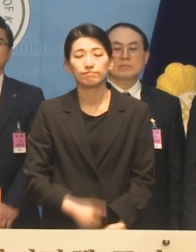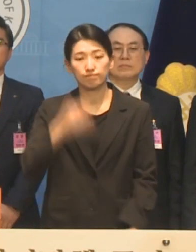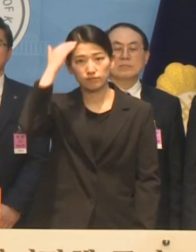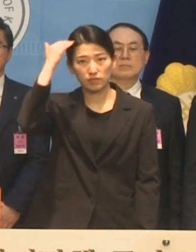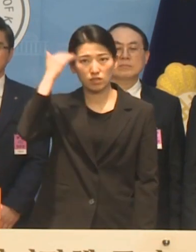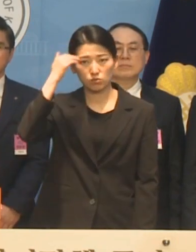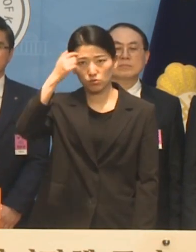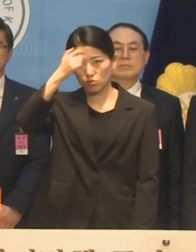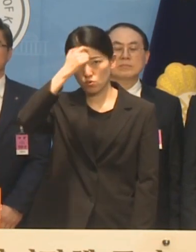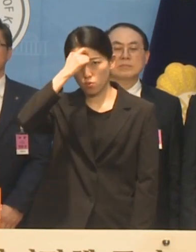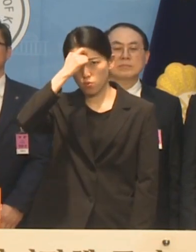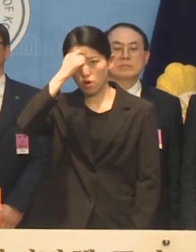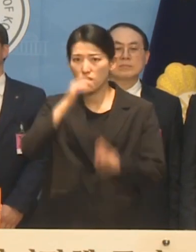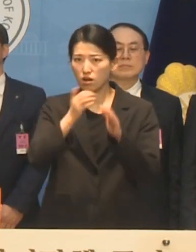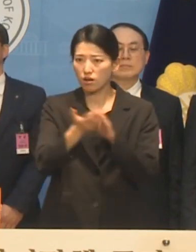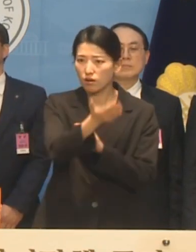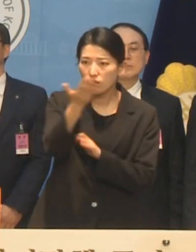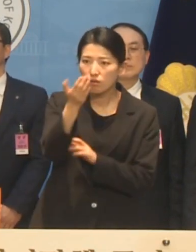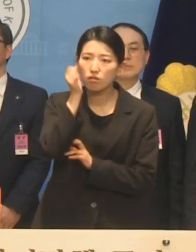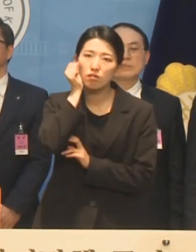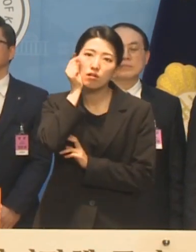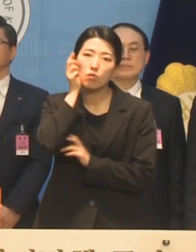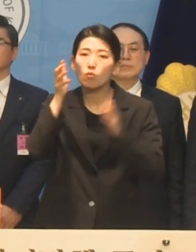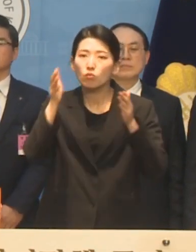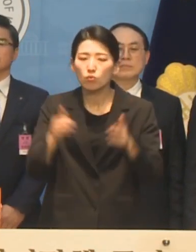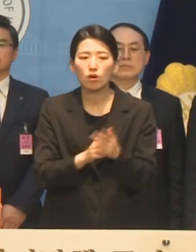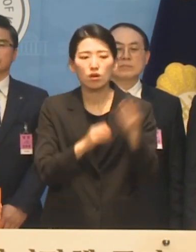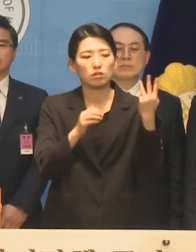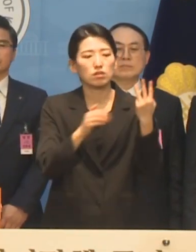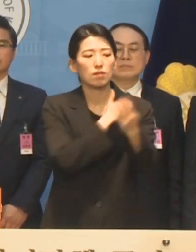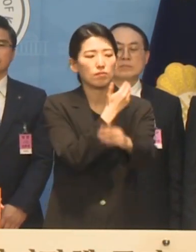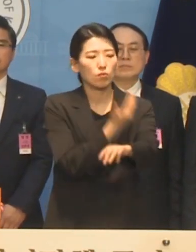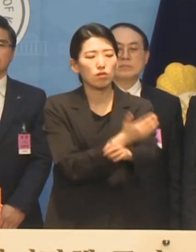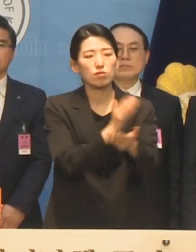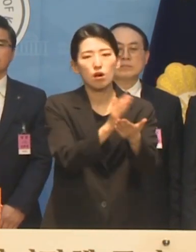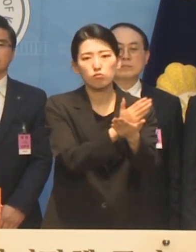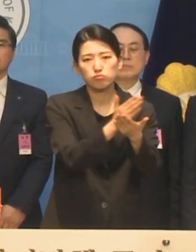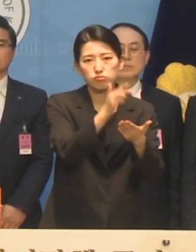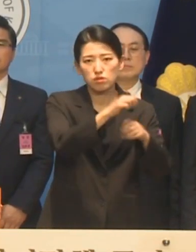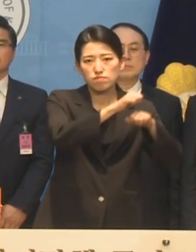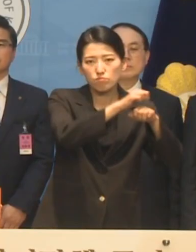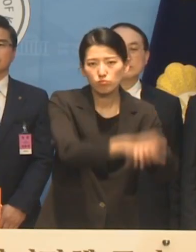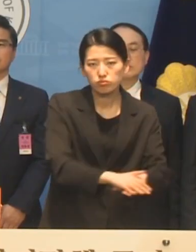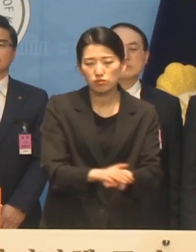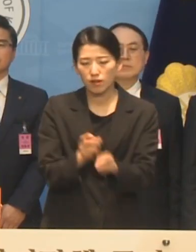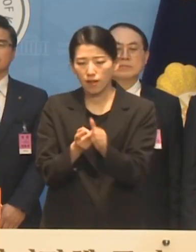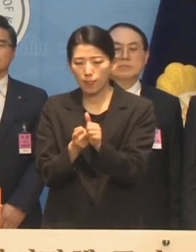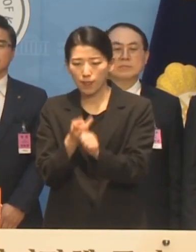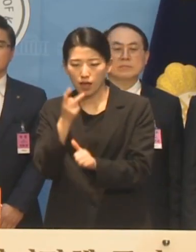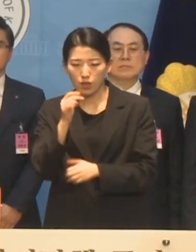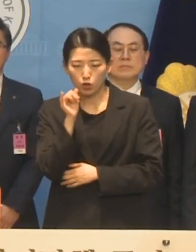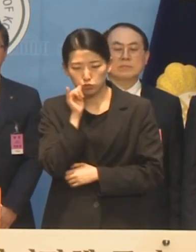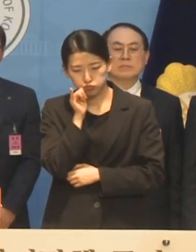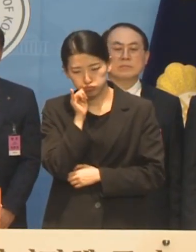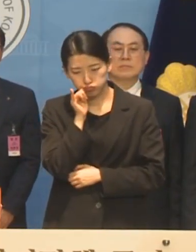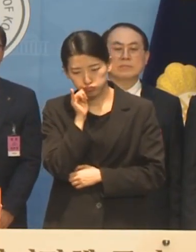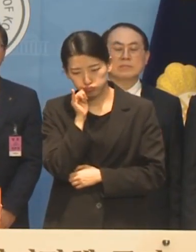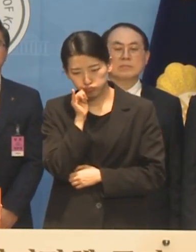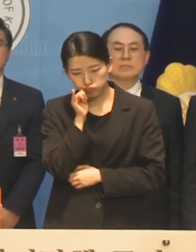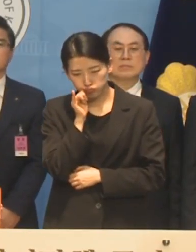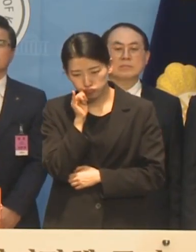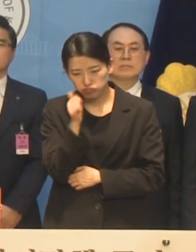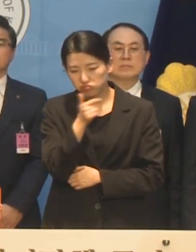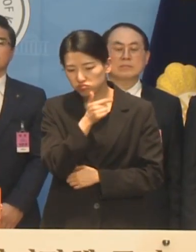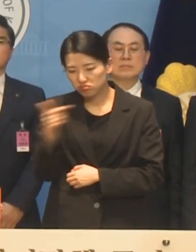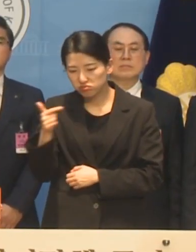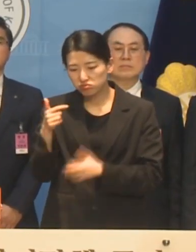한국교회는 지난 4개월 가까이 상권 분립을 무너뜨리고 탄핵 중독당이 되어버린 거대 야당의